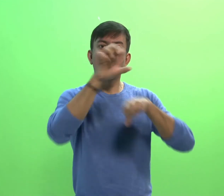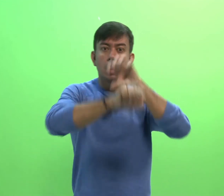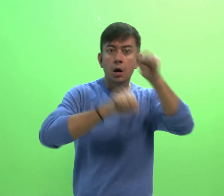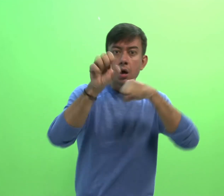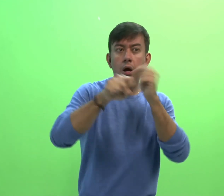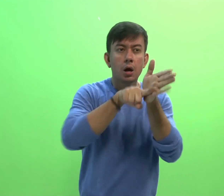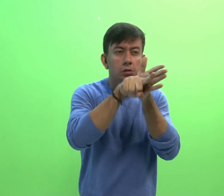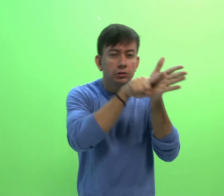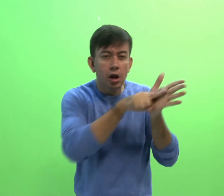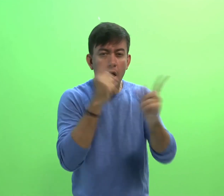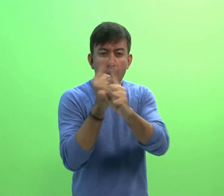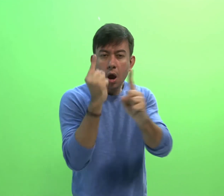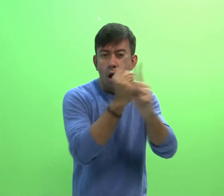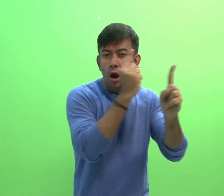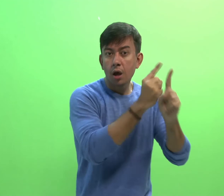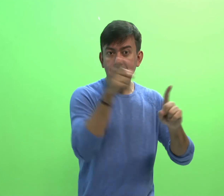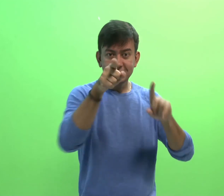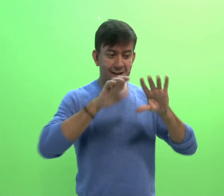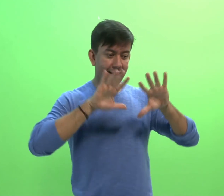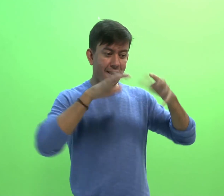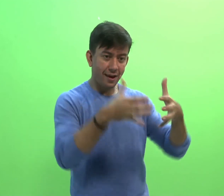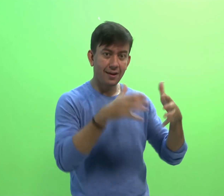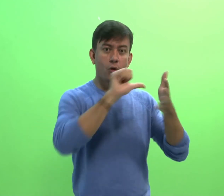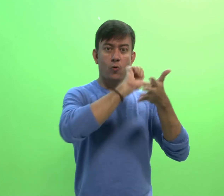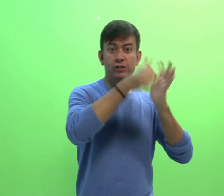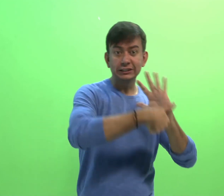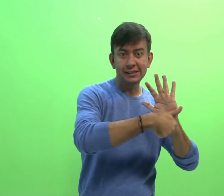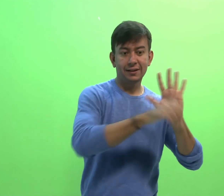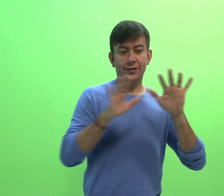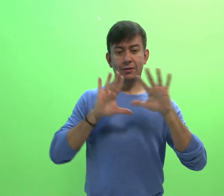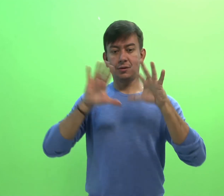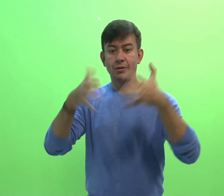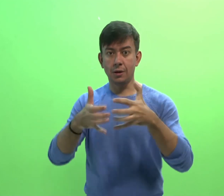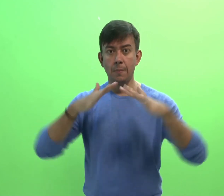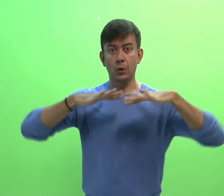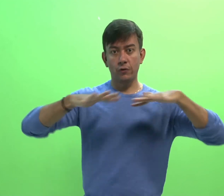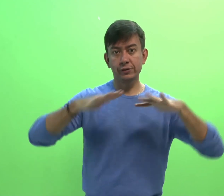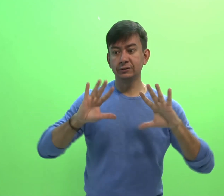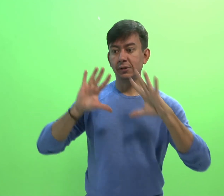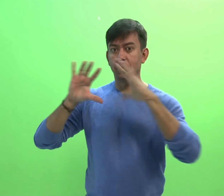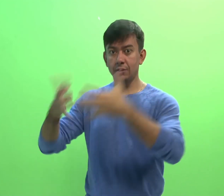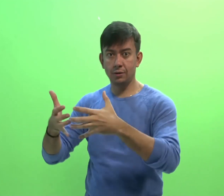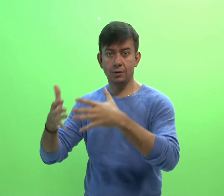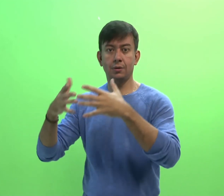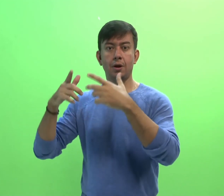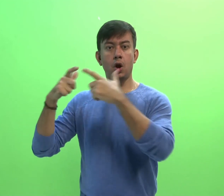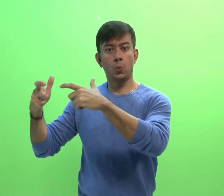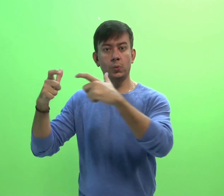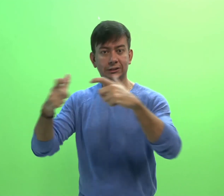também, busquem, encontrem grupos para configuração de mão, para movimento,